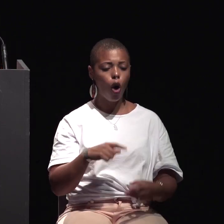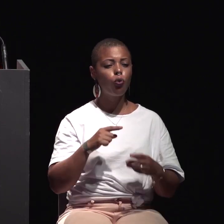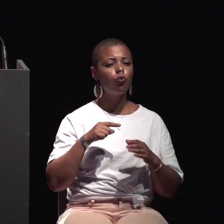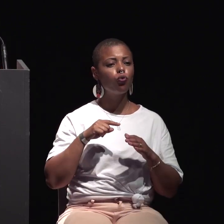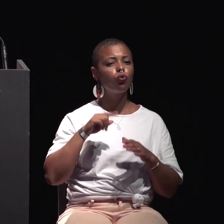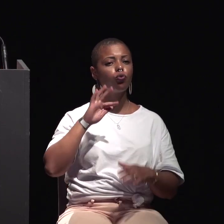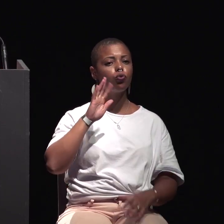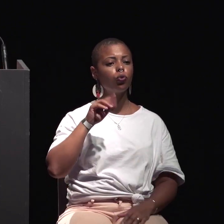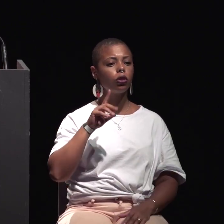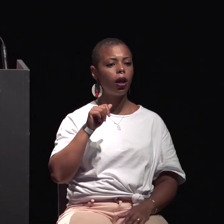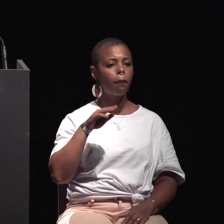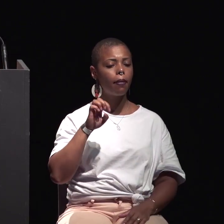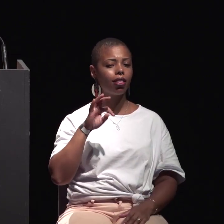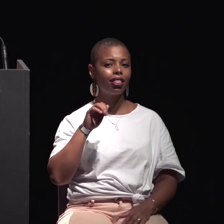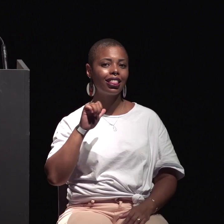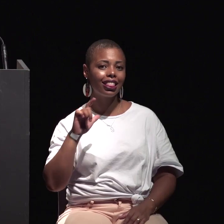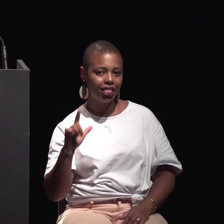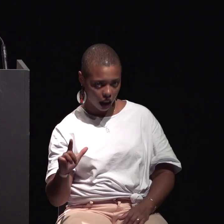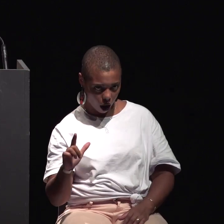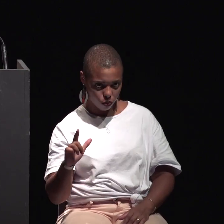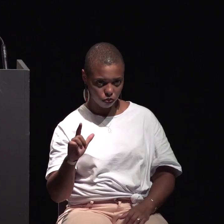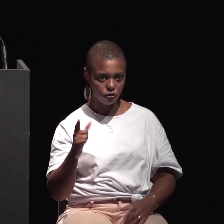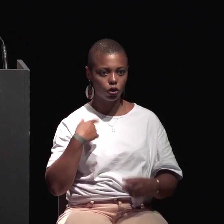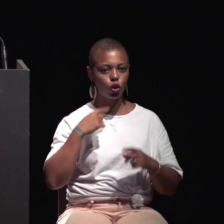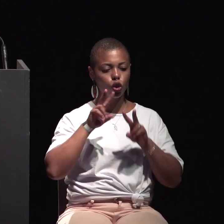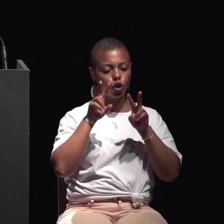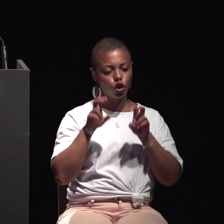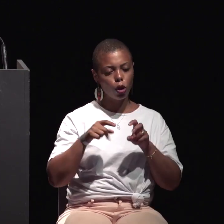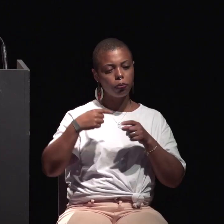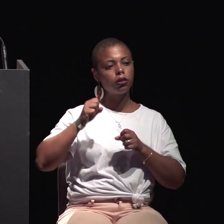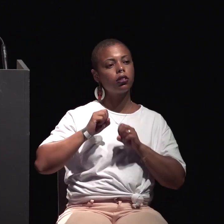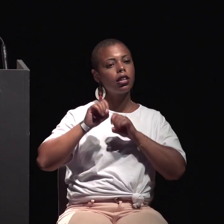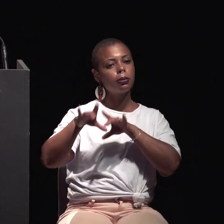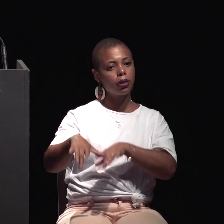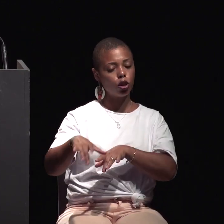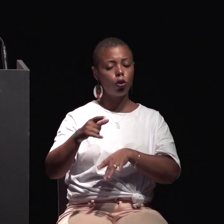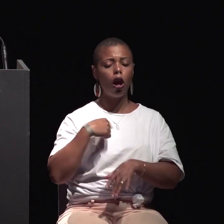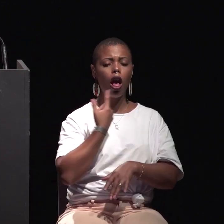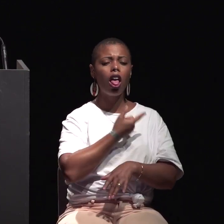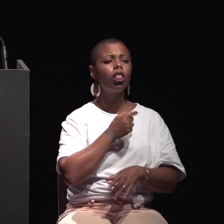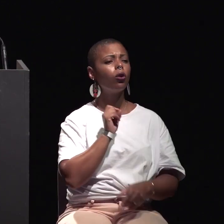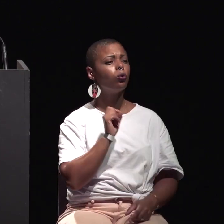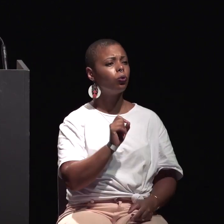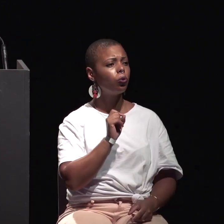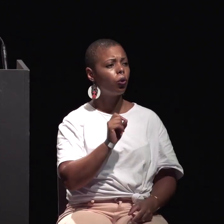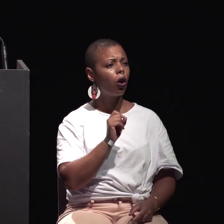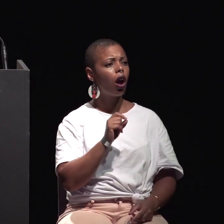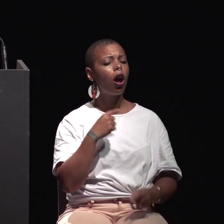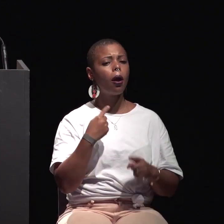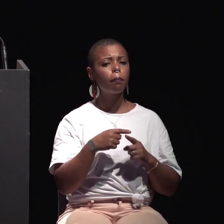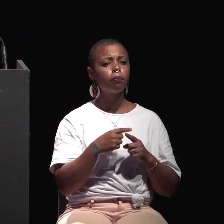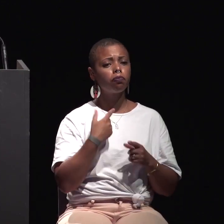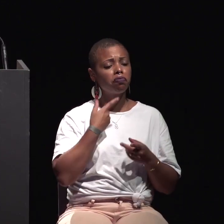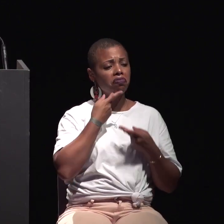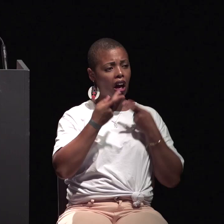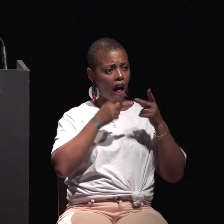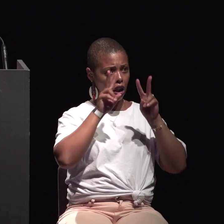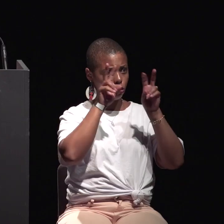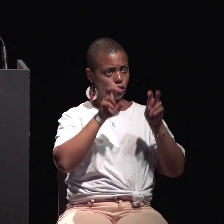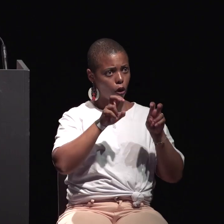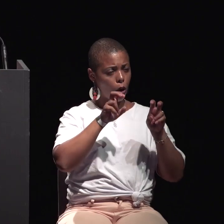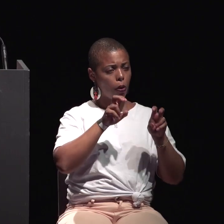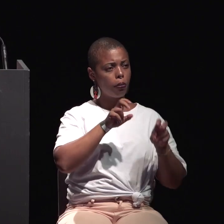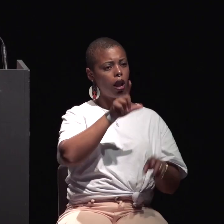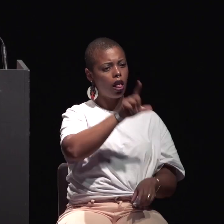Incentivamos a leitura e discutimos o lugar da mulher dentro da literatura. Por que o cânone é composto basicamente